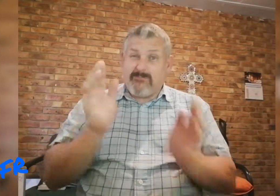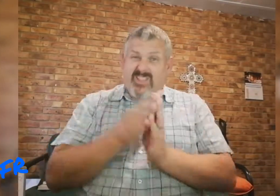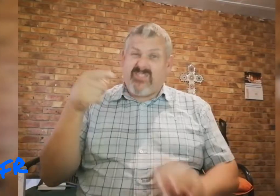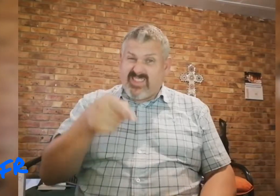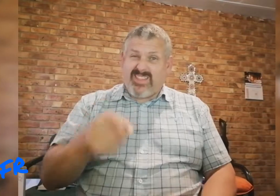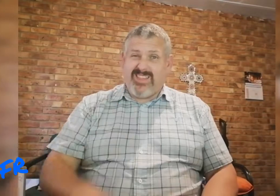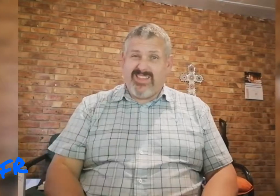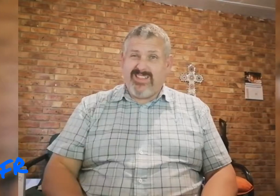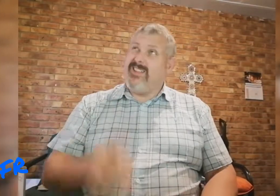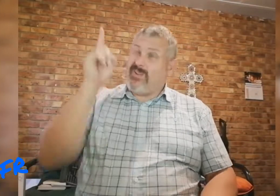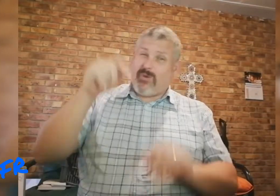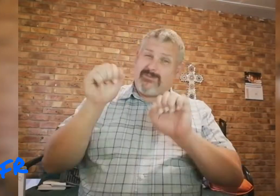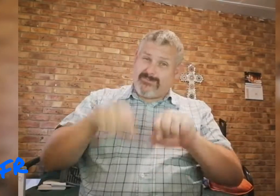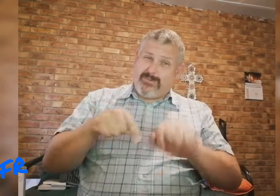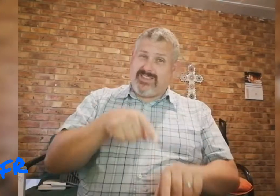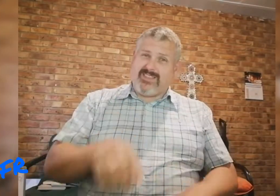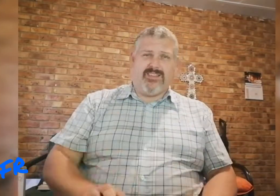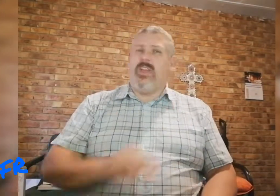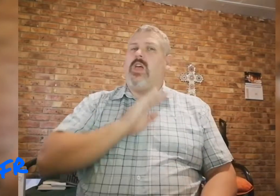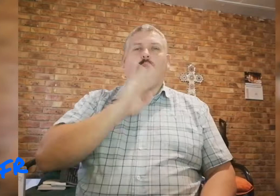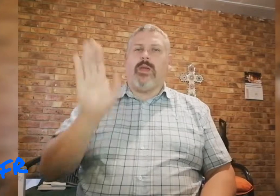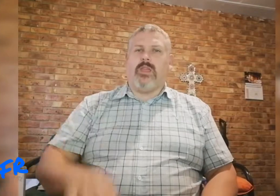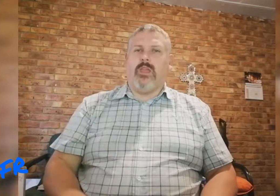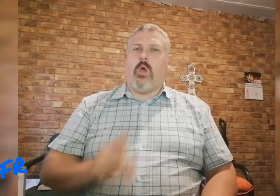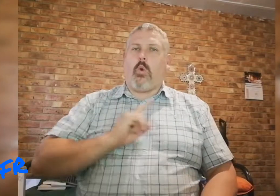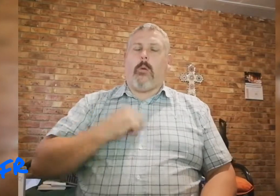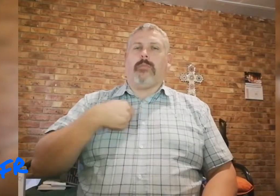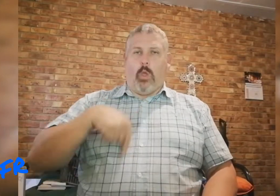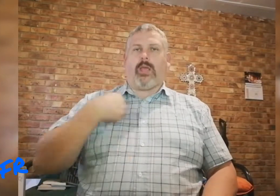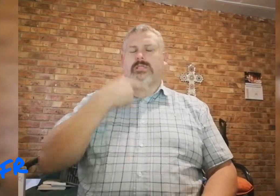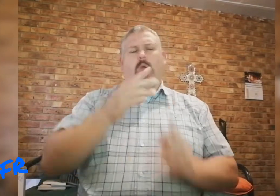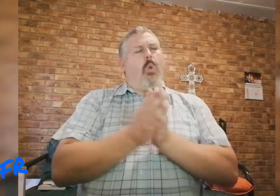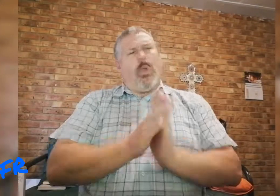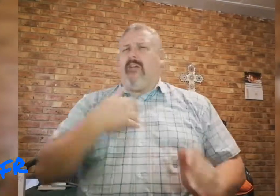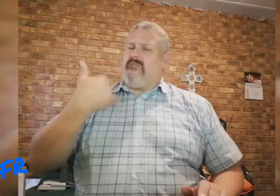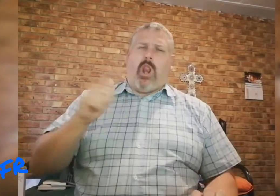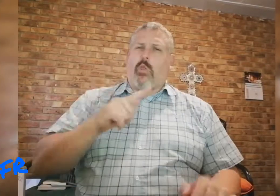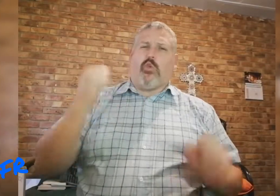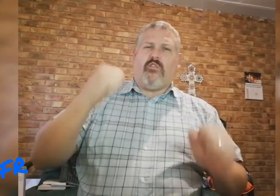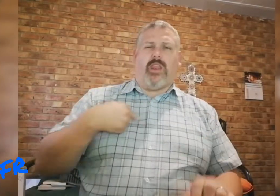bid vir dit, God vir dit, luid, kom nou ek sê, Lotto wen, ek.